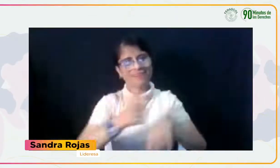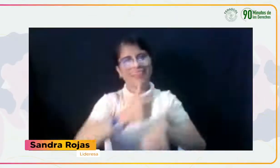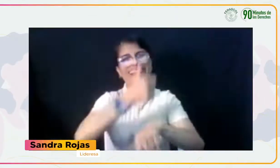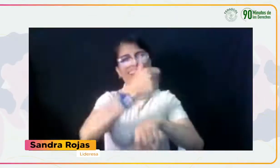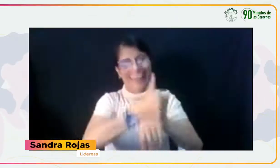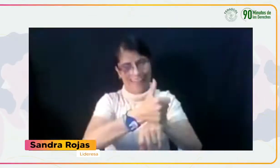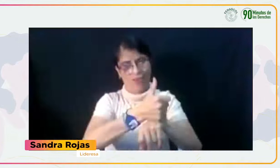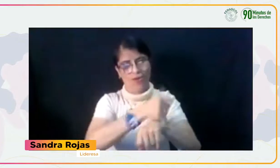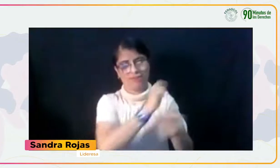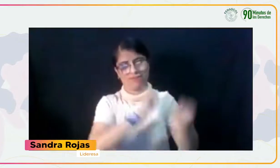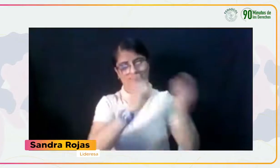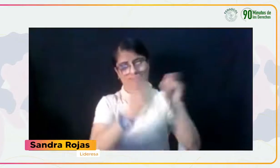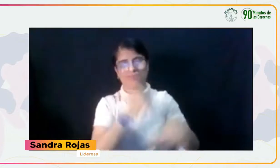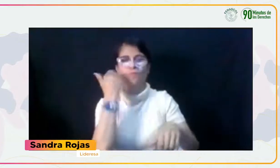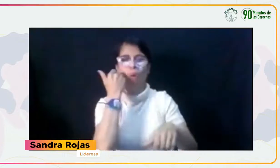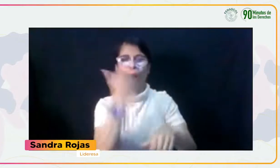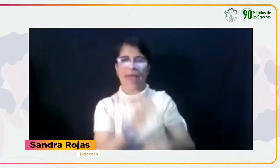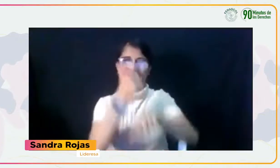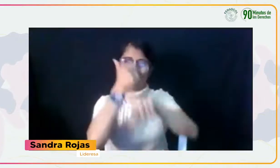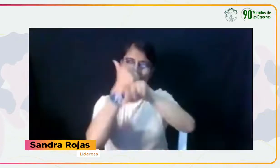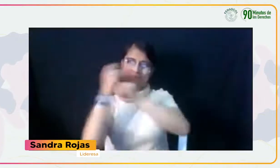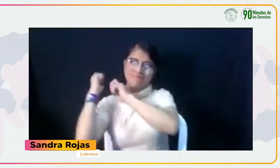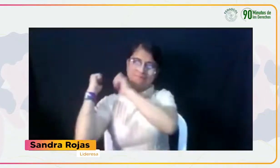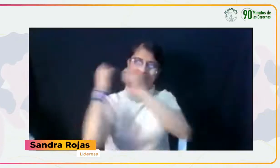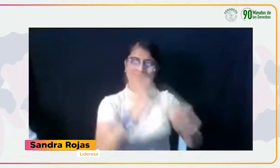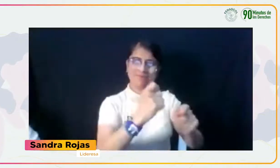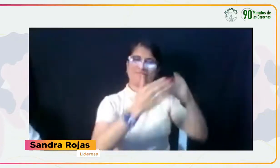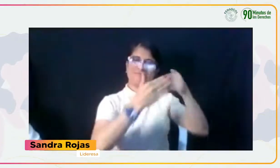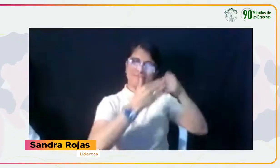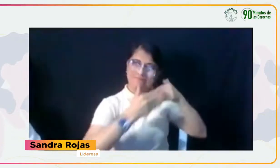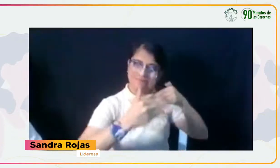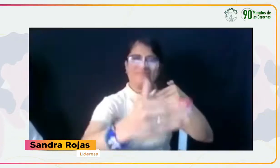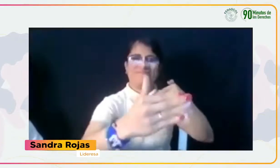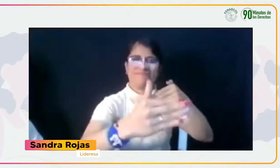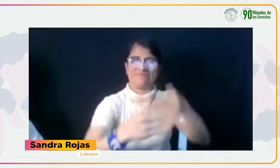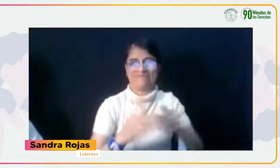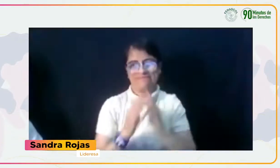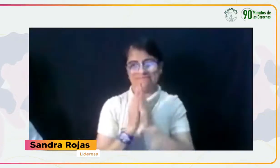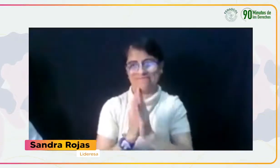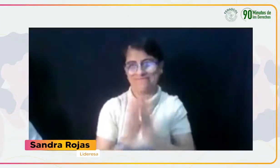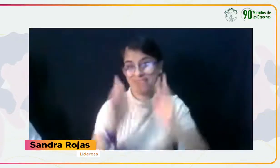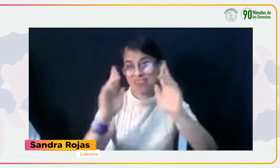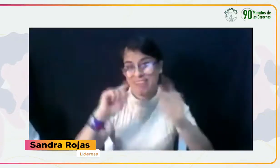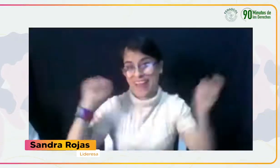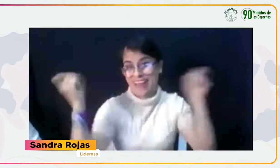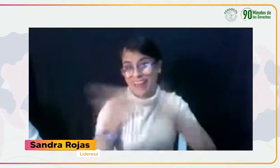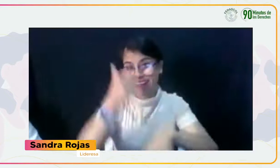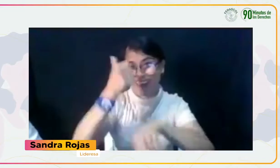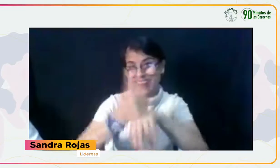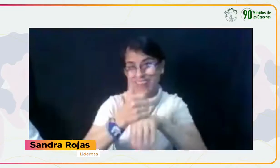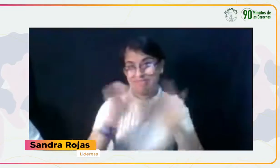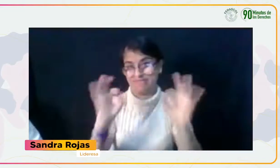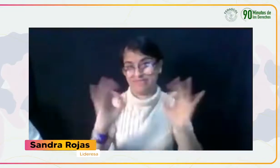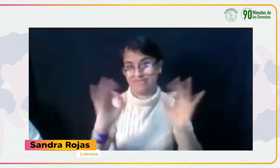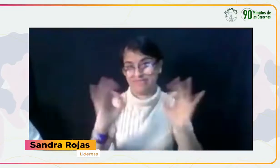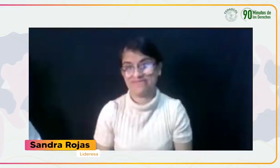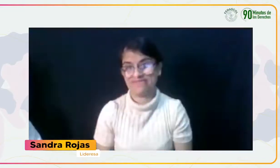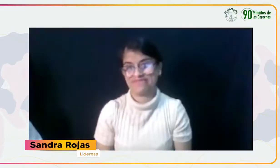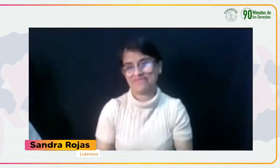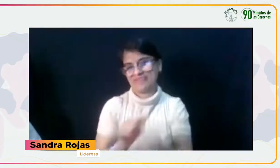y esperamos que cuando sea el cambio sea una mujer directora de este espacio y de FENASCOL. Entonces, bueno,